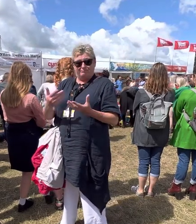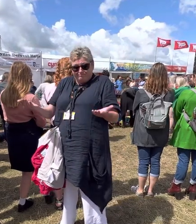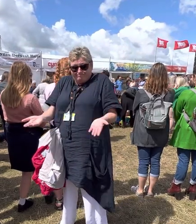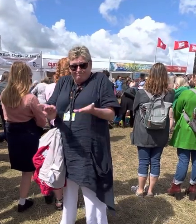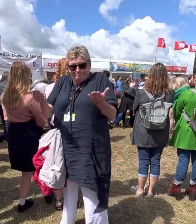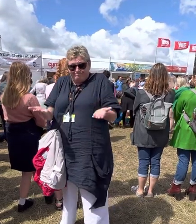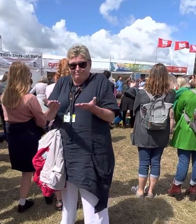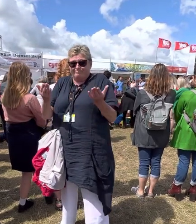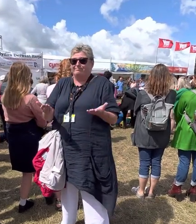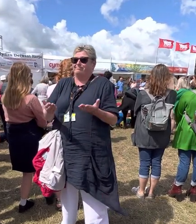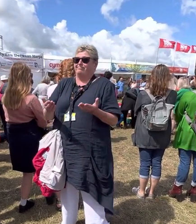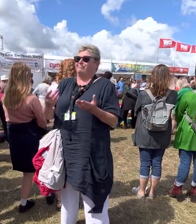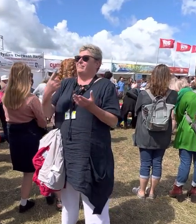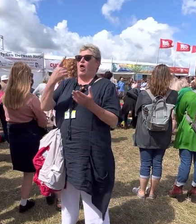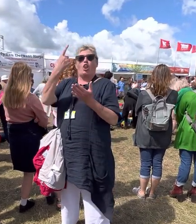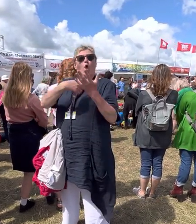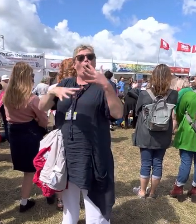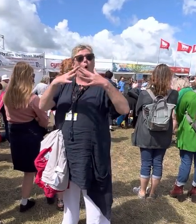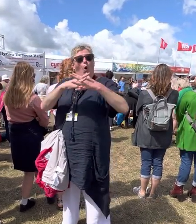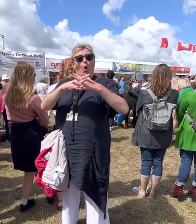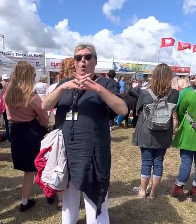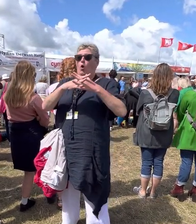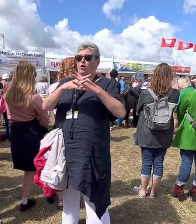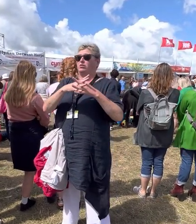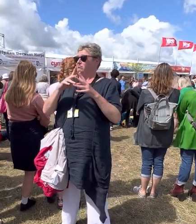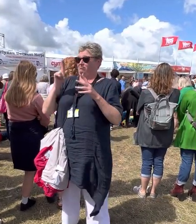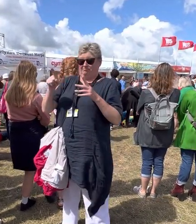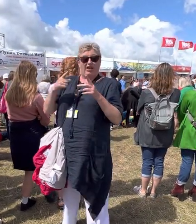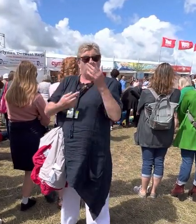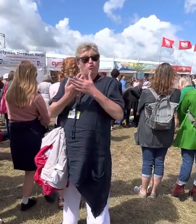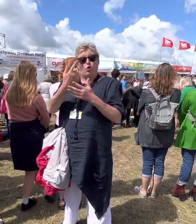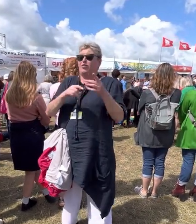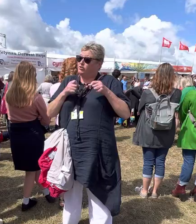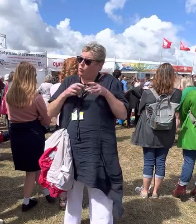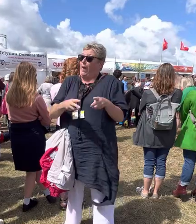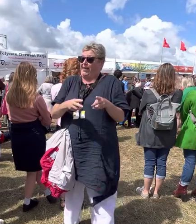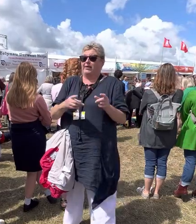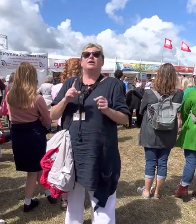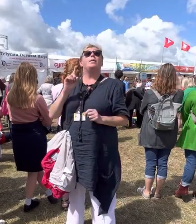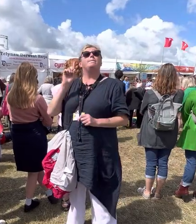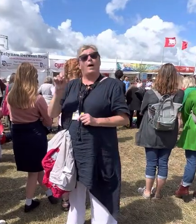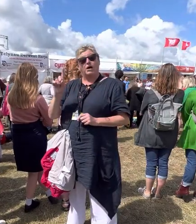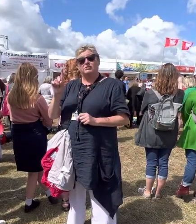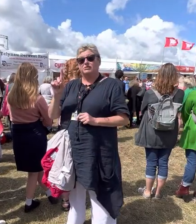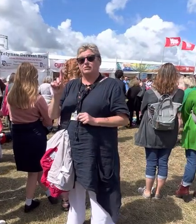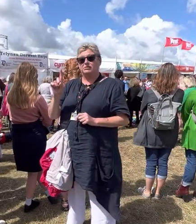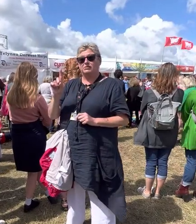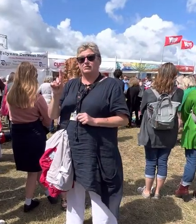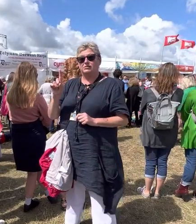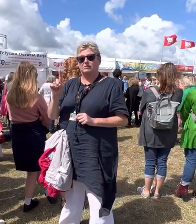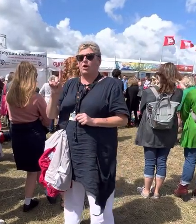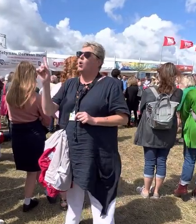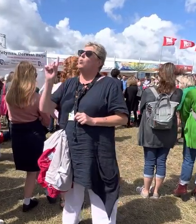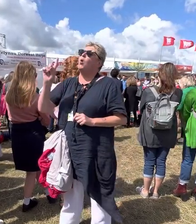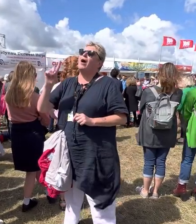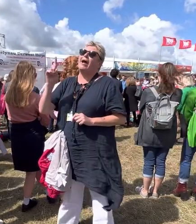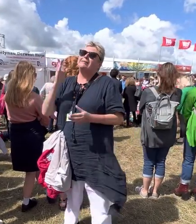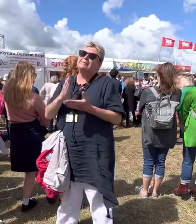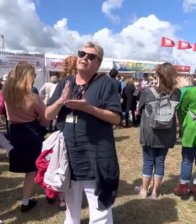ddeddf eiddo flaengar bydd y ffordd i'w hennill. Felly, beth yn union dylai fod